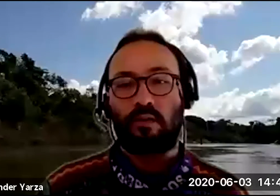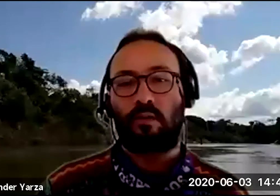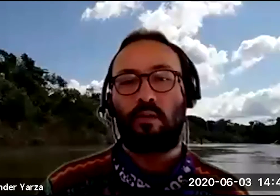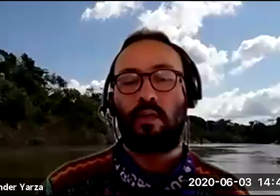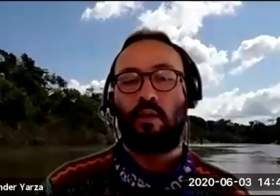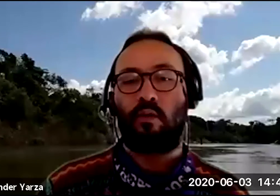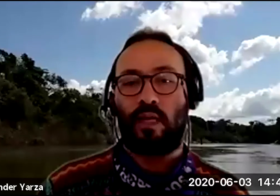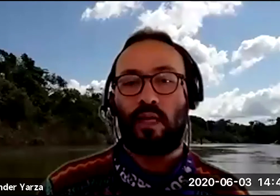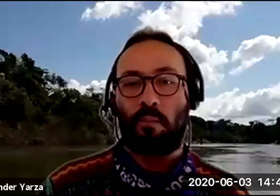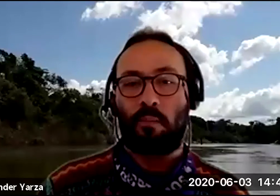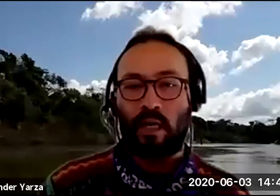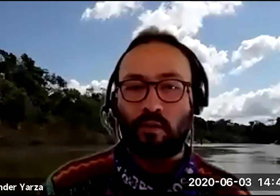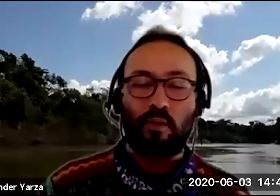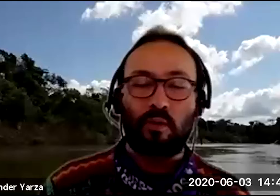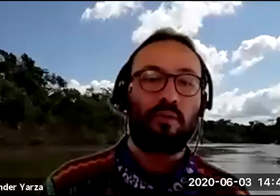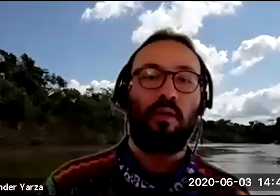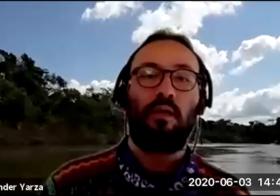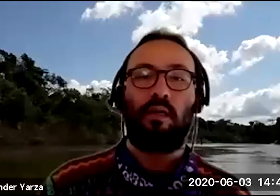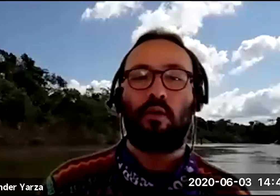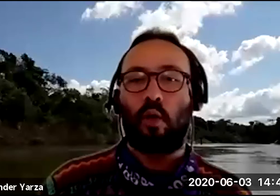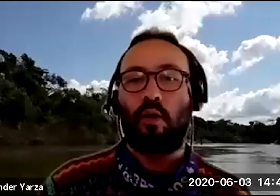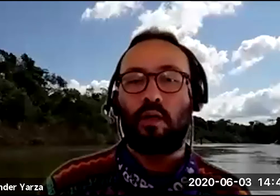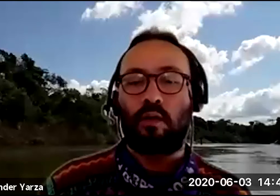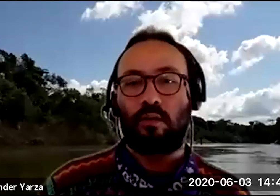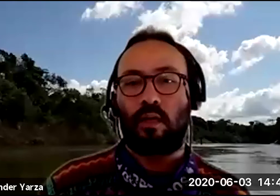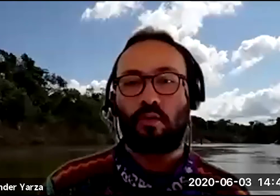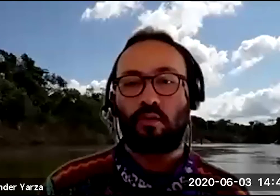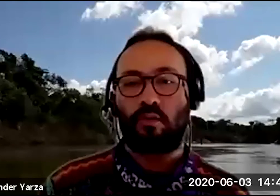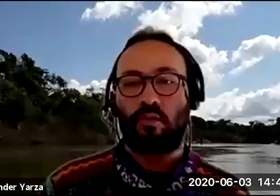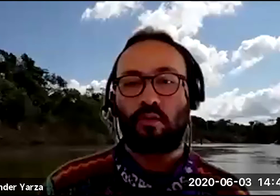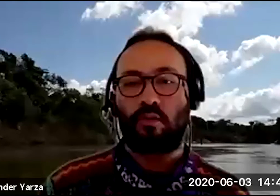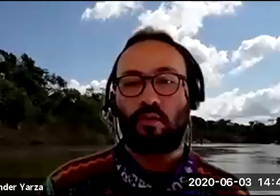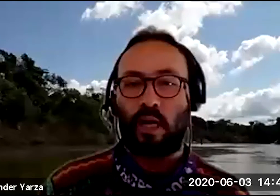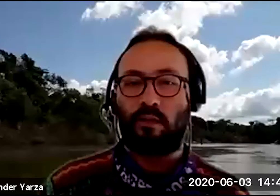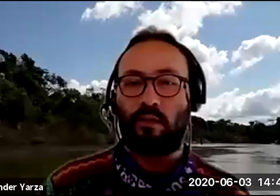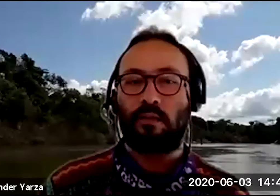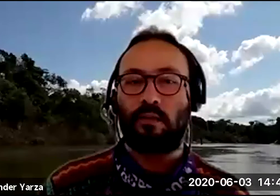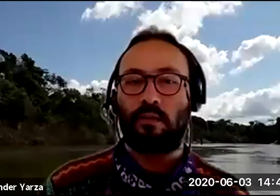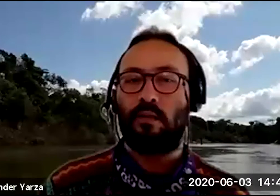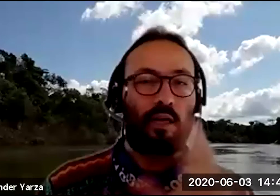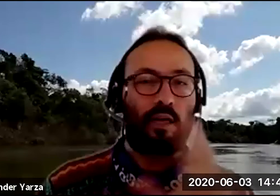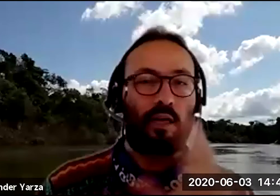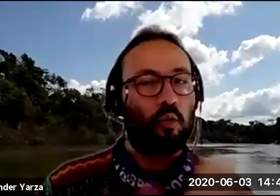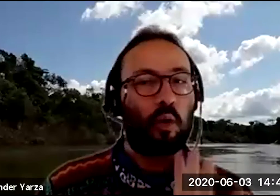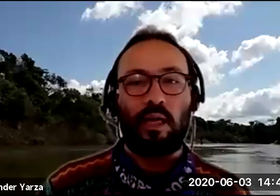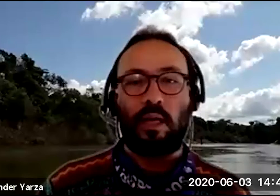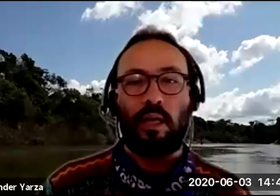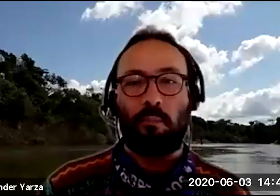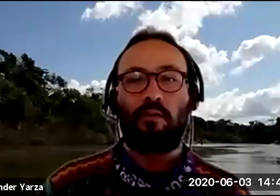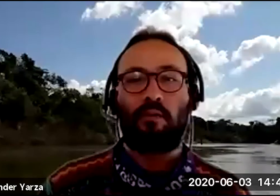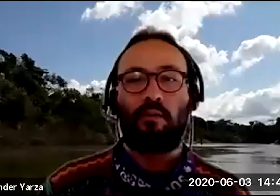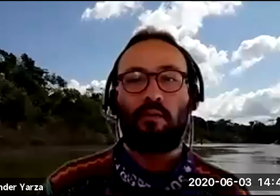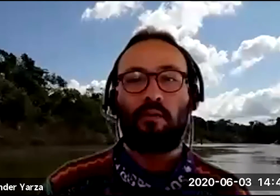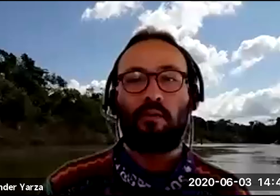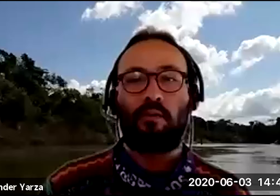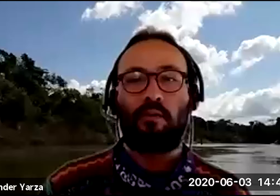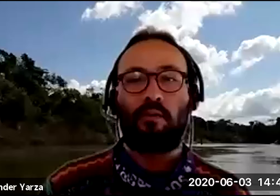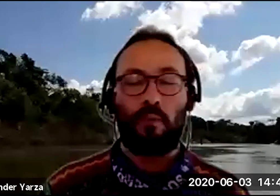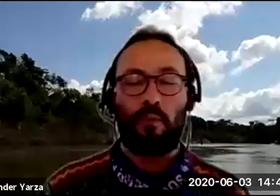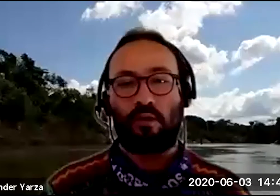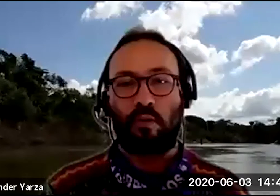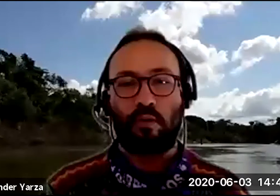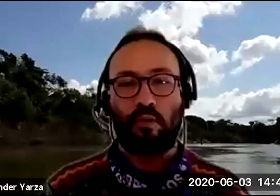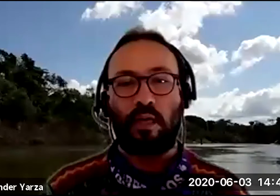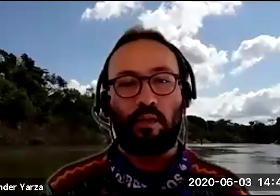en este contexto de confinamientos ideológicos de las sociedades normocráticas en cuatro elementos a partir